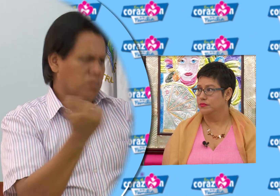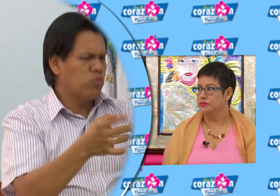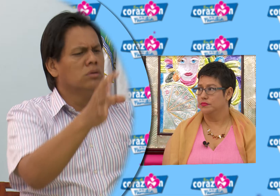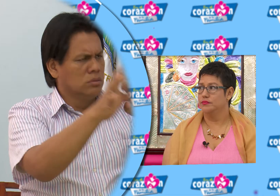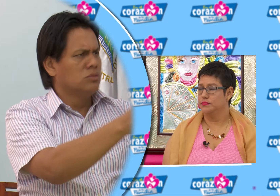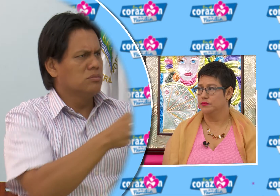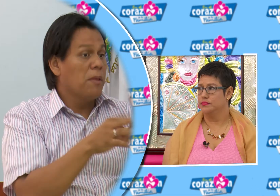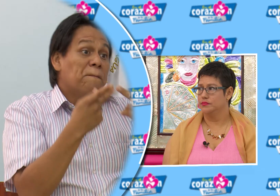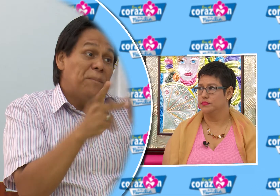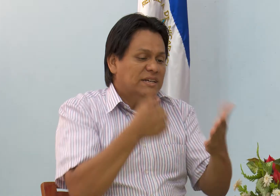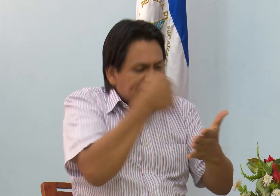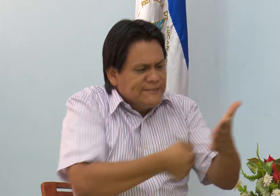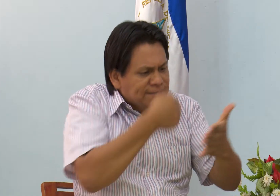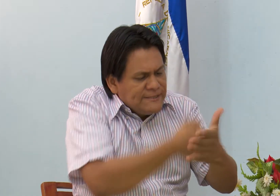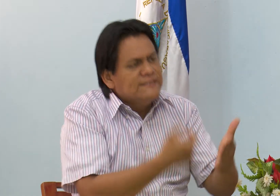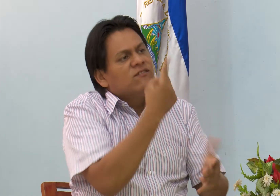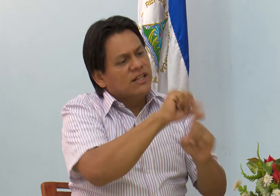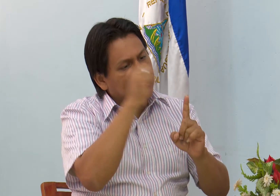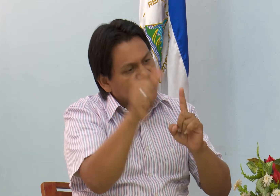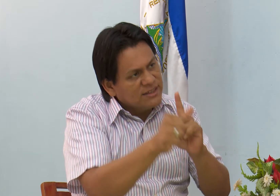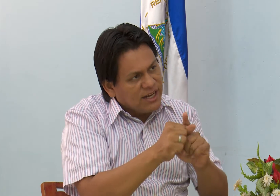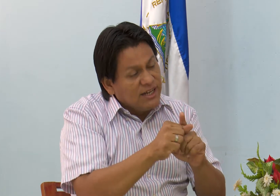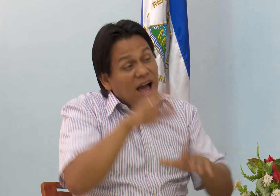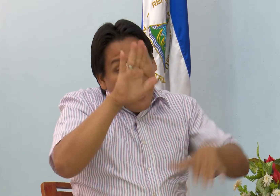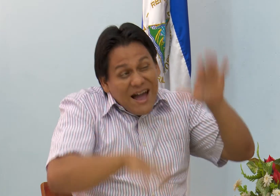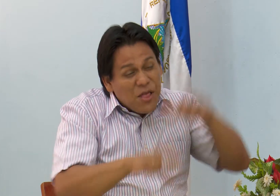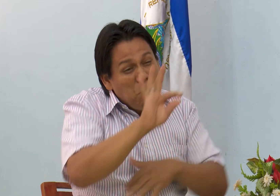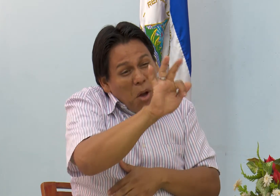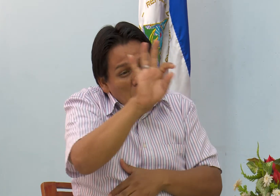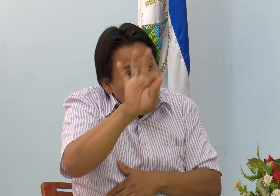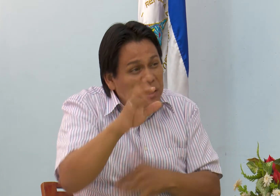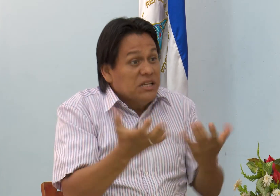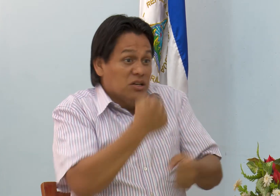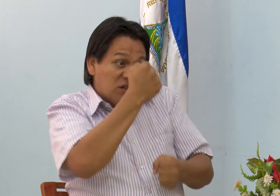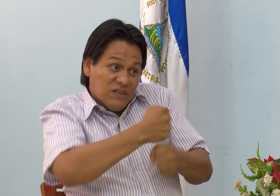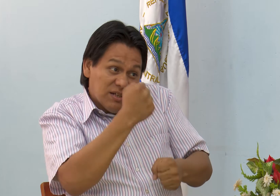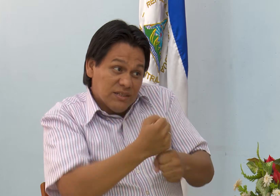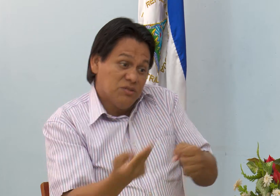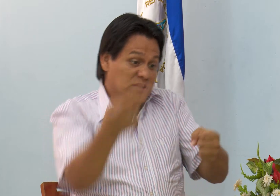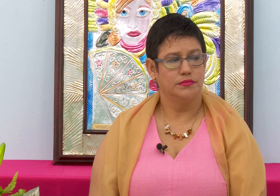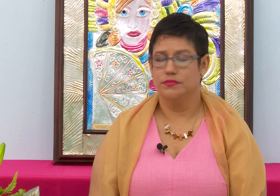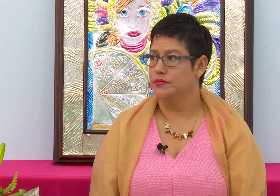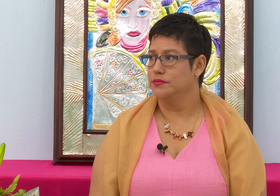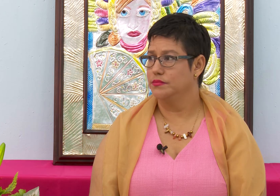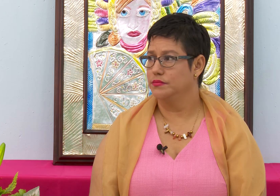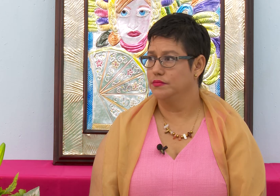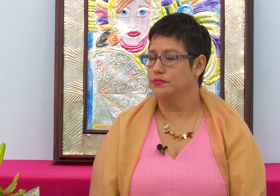tener. Sí hay algunas personas con discapacidades, de diferentes discapacidades, que se les hace más difícil el empleo.